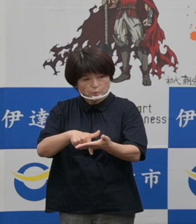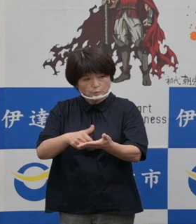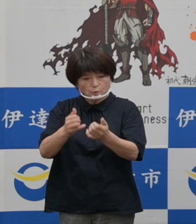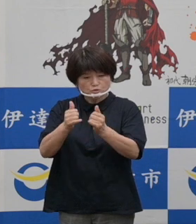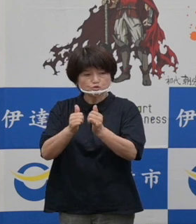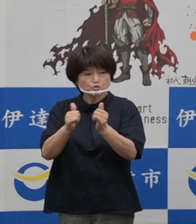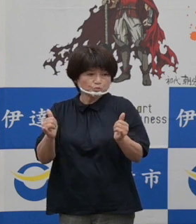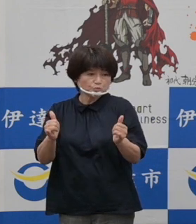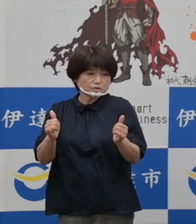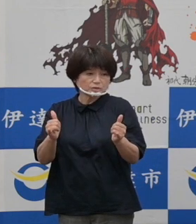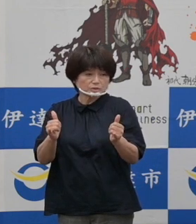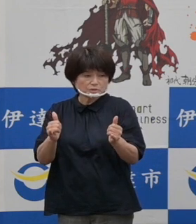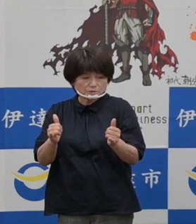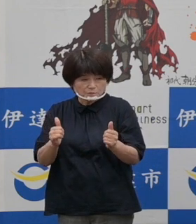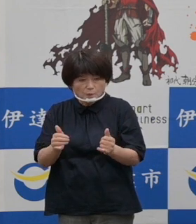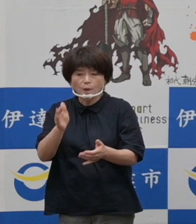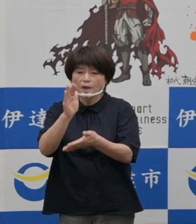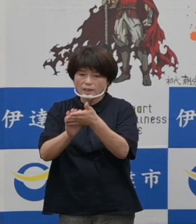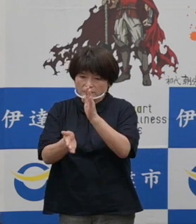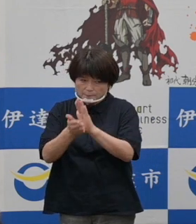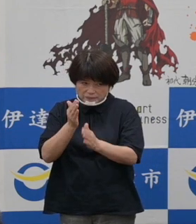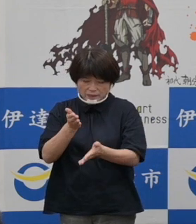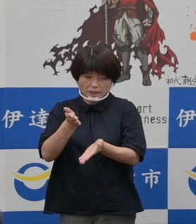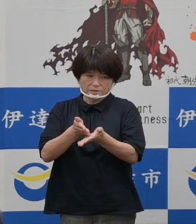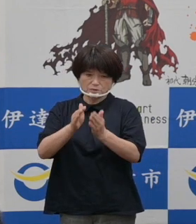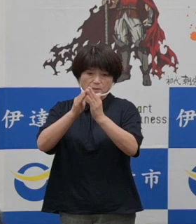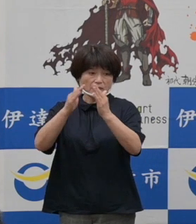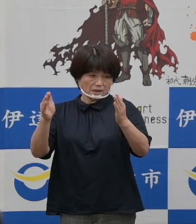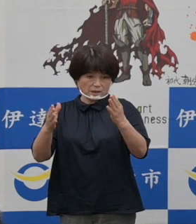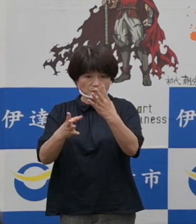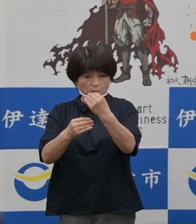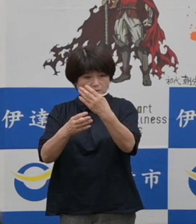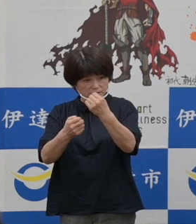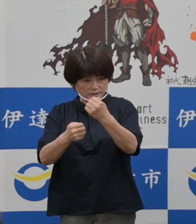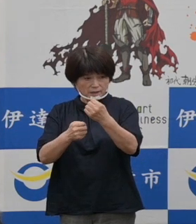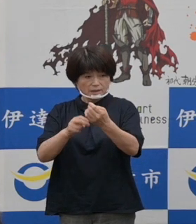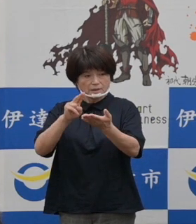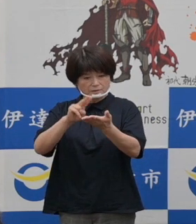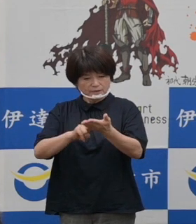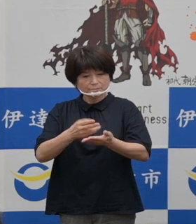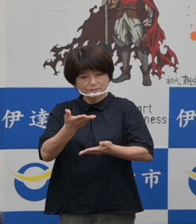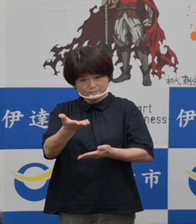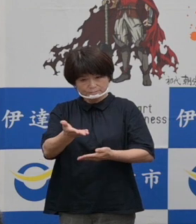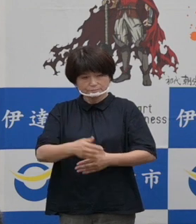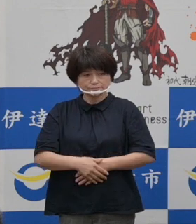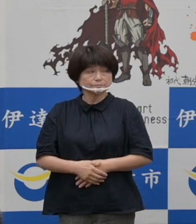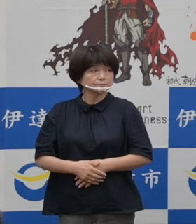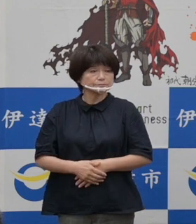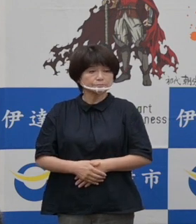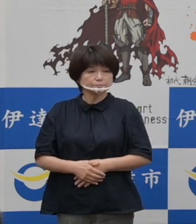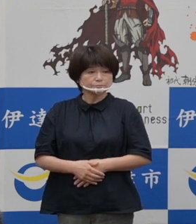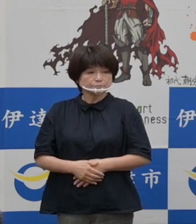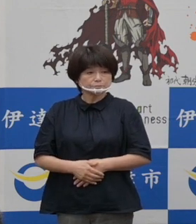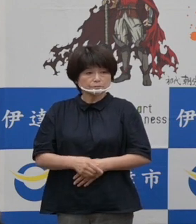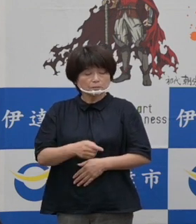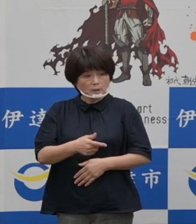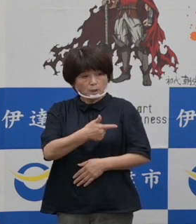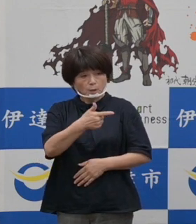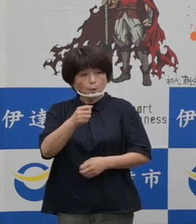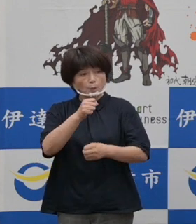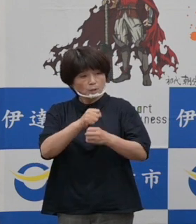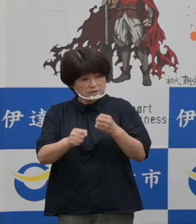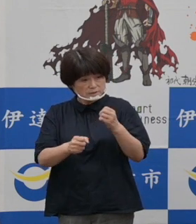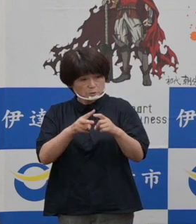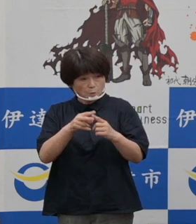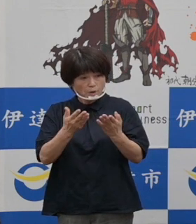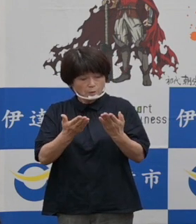への多分再度説明会を開くと思うんですけど、その日程とかって決まってますか。 大石小学校、 そうですね、大石小